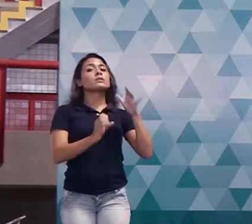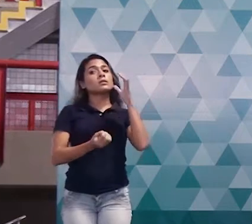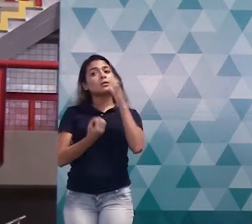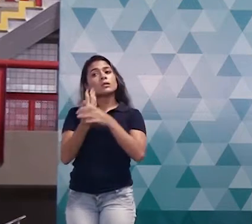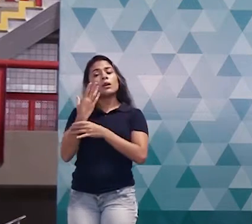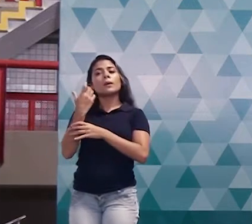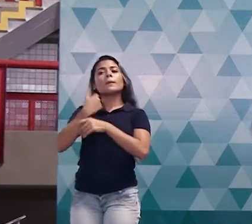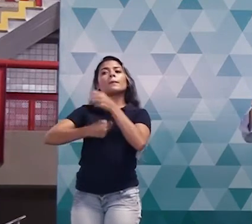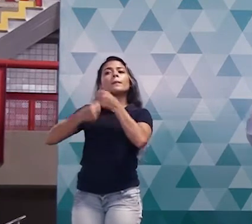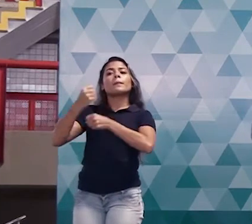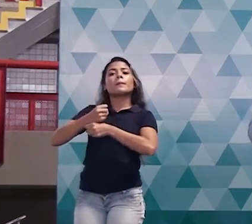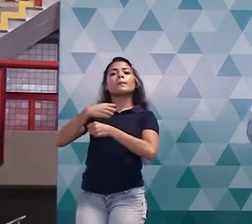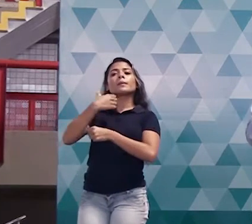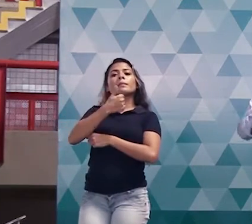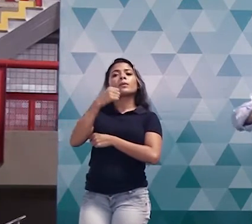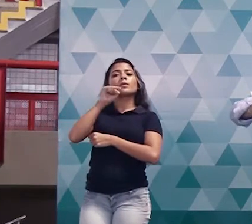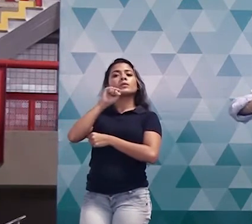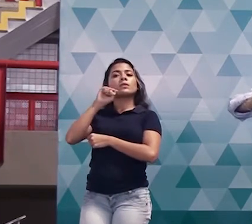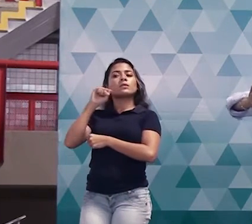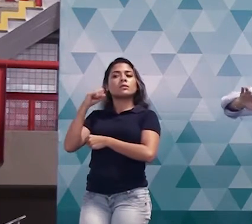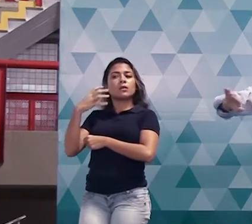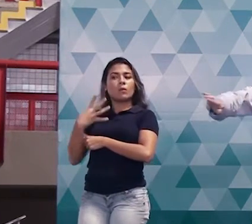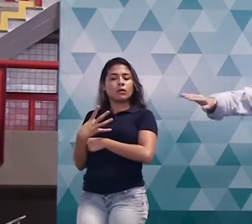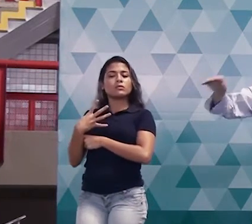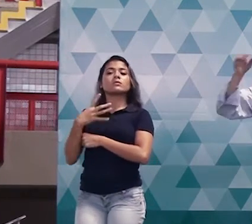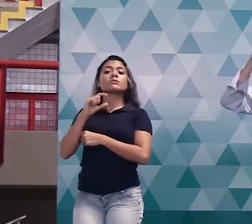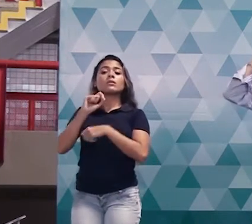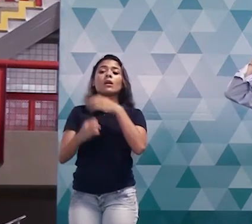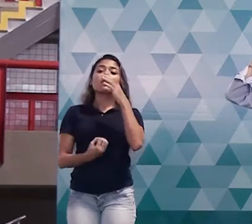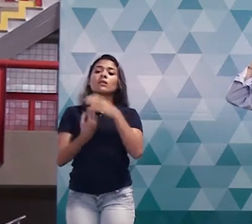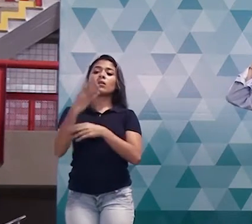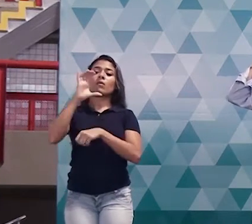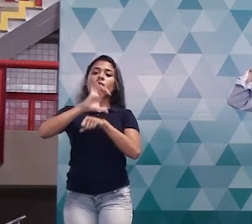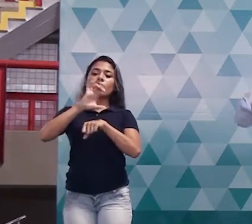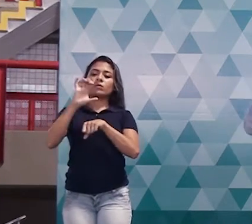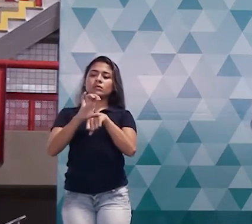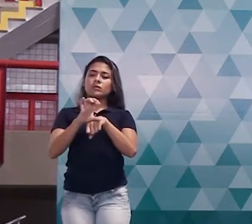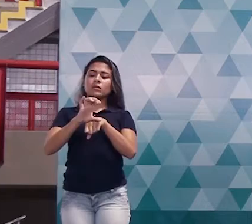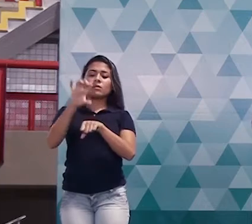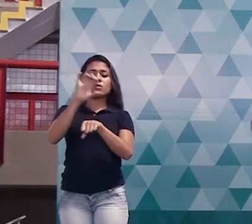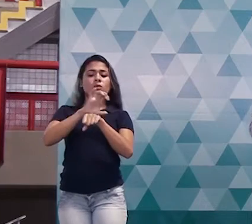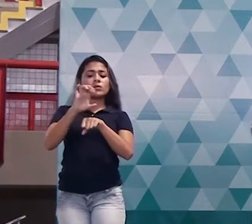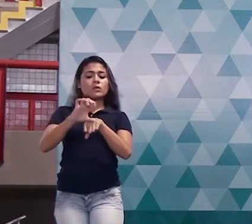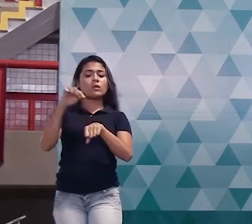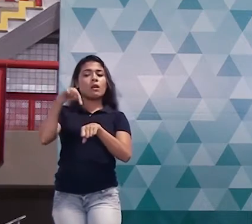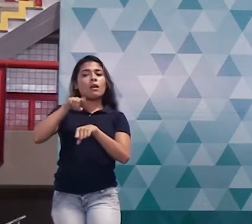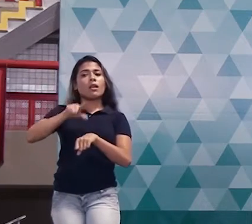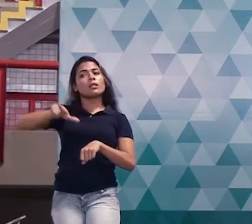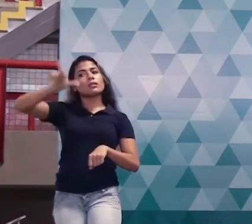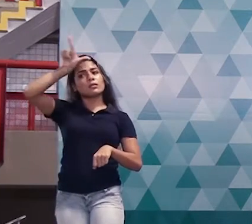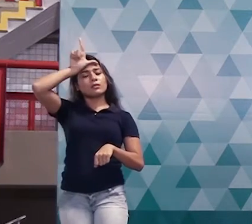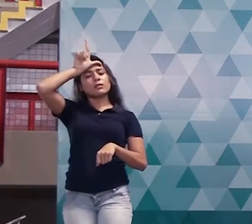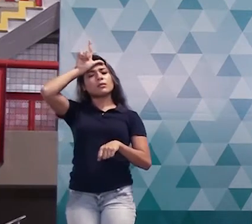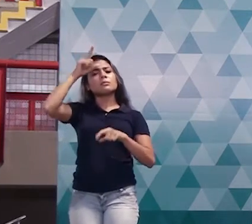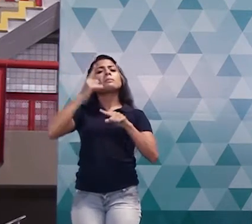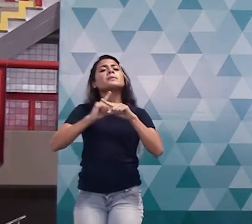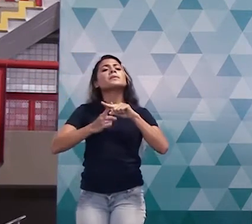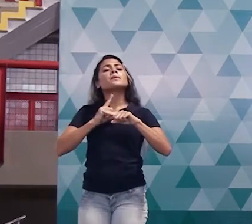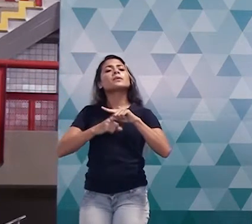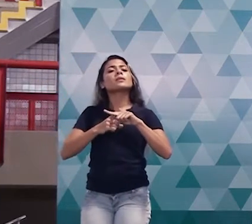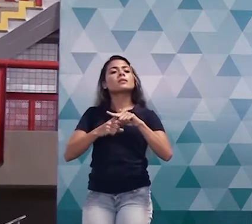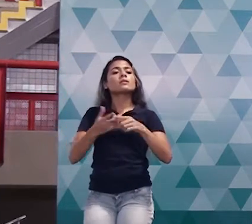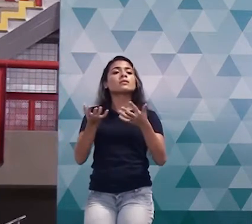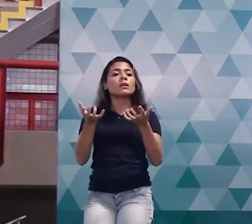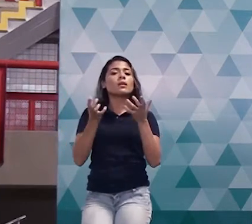Constituição, mas a nossa Constituição, ela é teoricamente liberal. Por quê? Porque ela defende a divisão